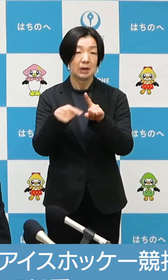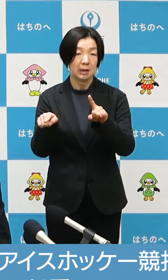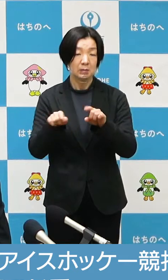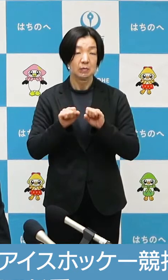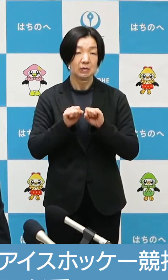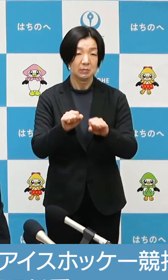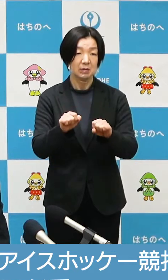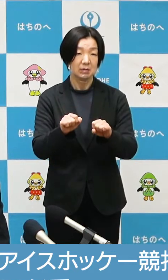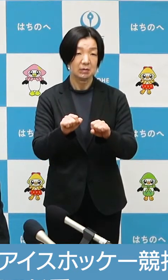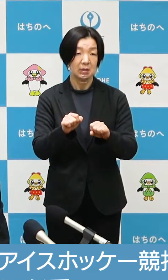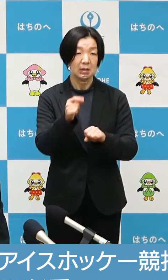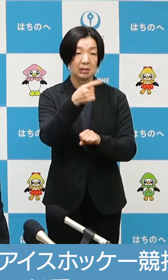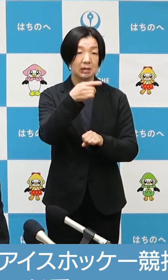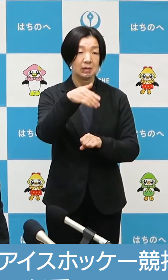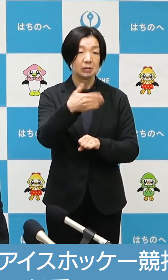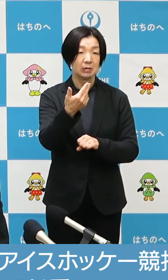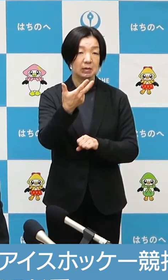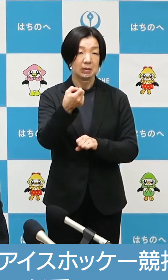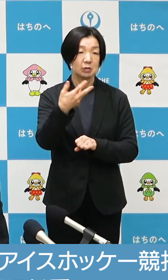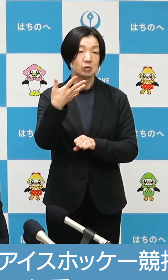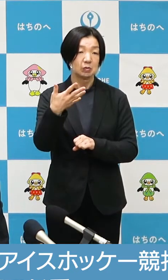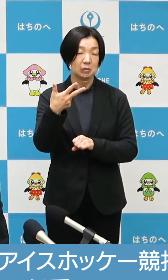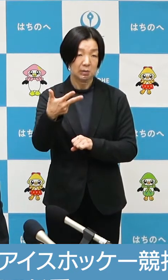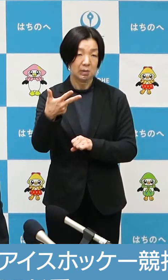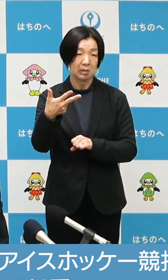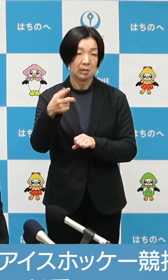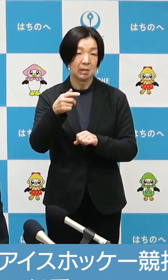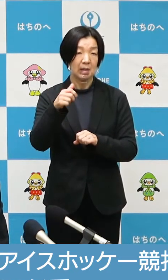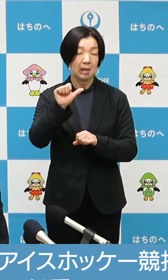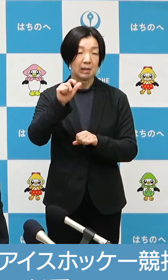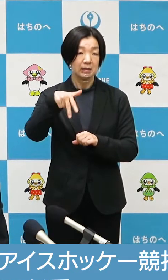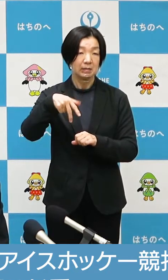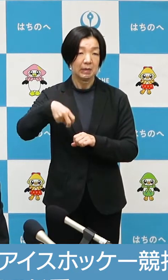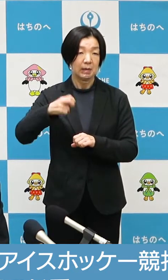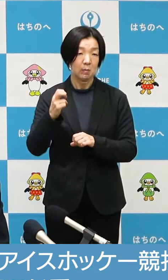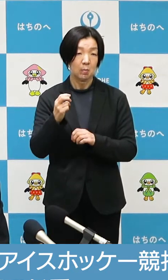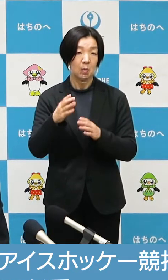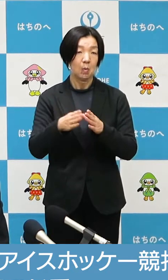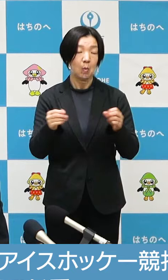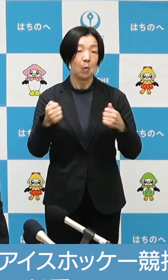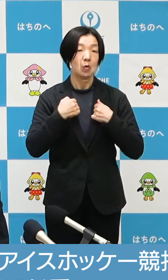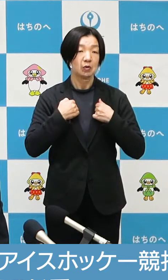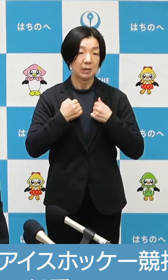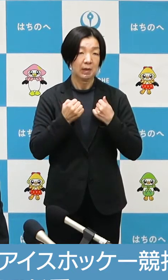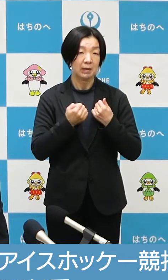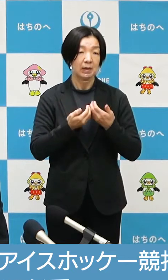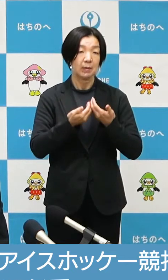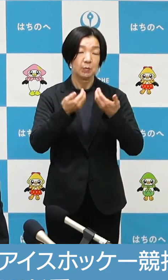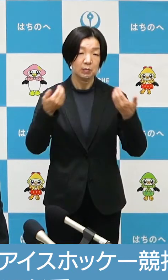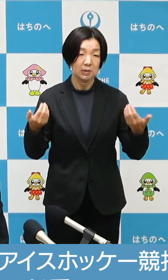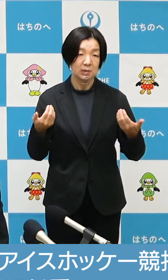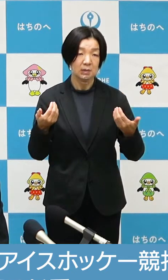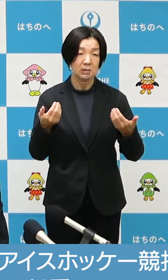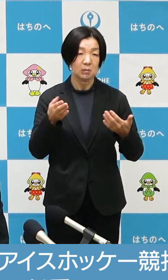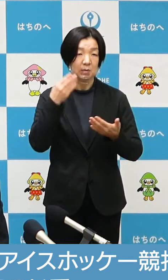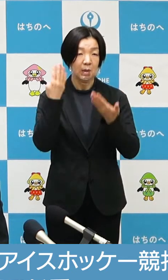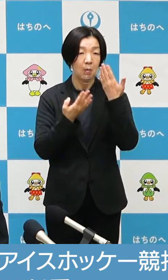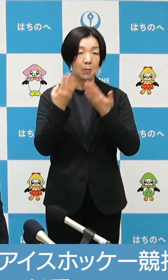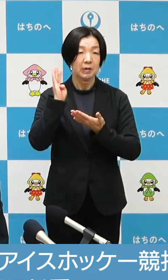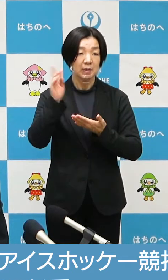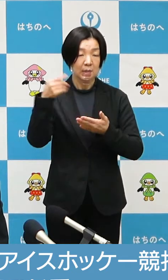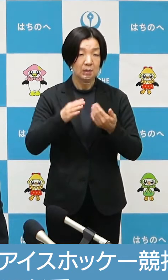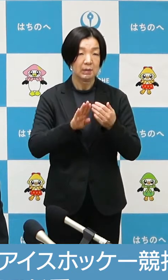で1977年のあすなろ国体以来となる本県での大会開催に向け